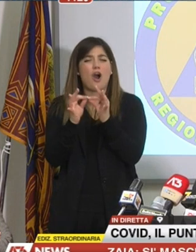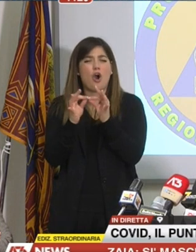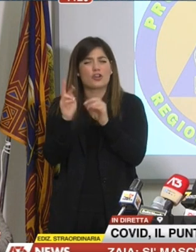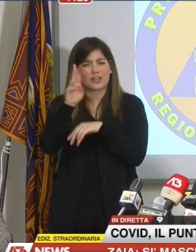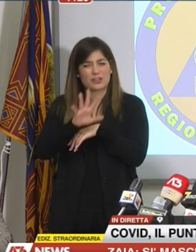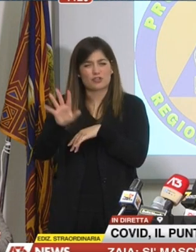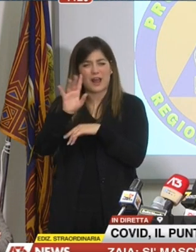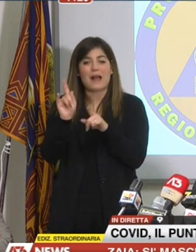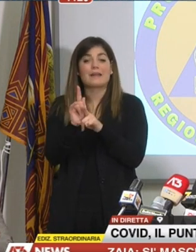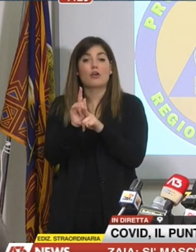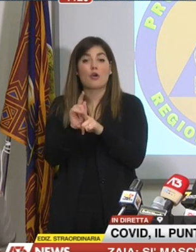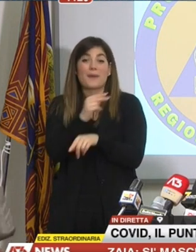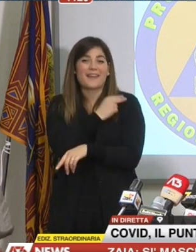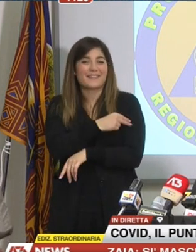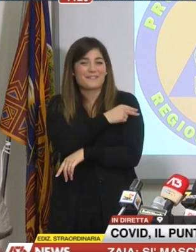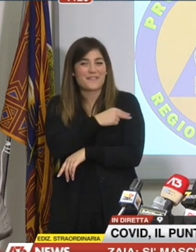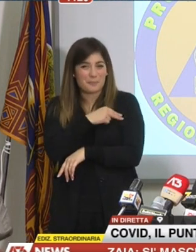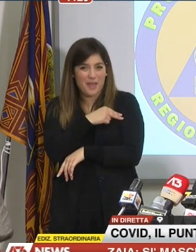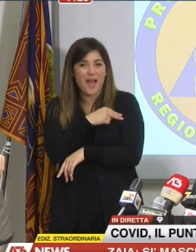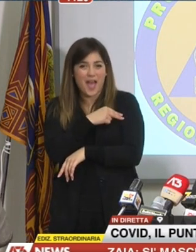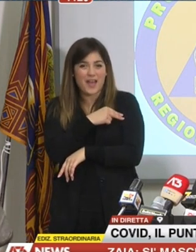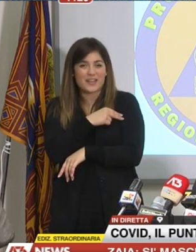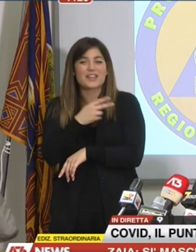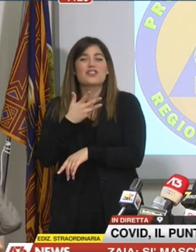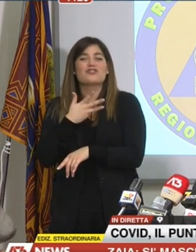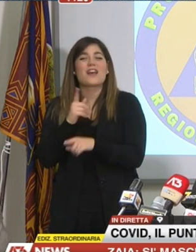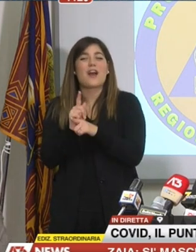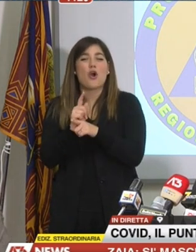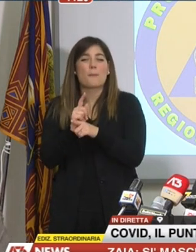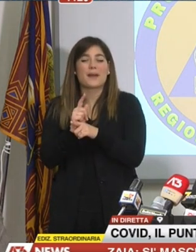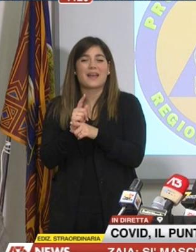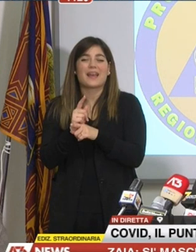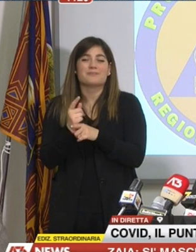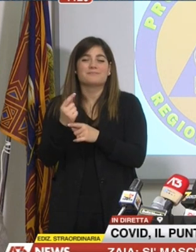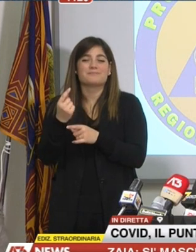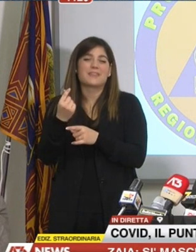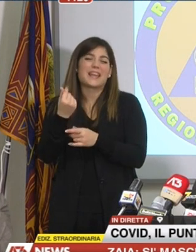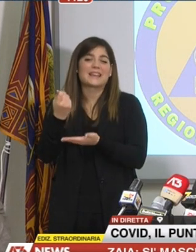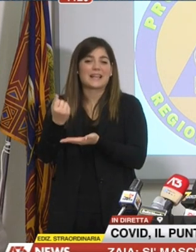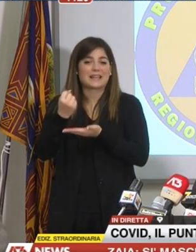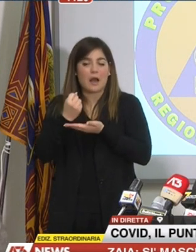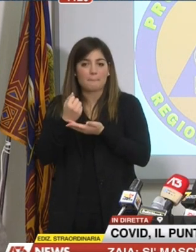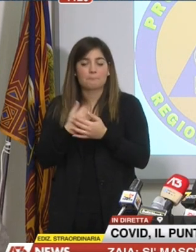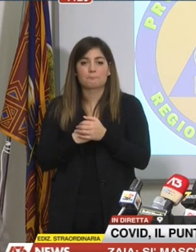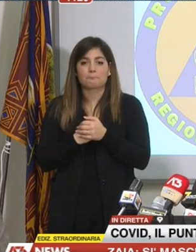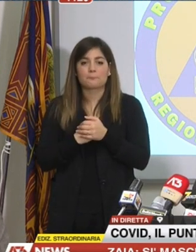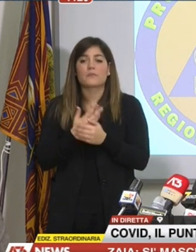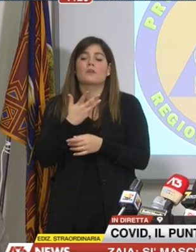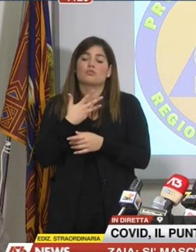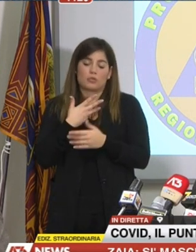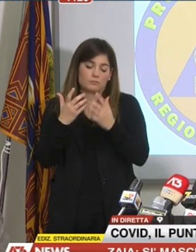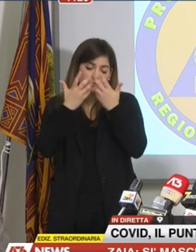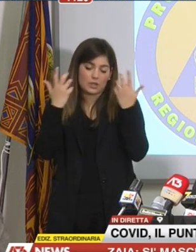per l'infermiere, e i dispositivi, ovviamente mascherine, guanti, camice, tutte ste robe